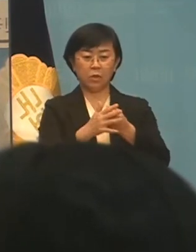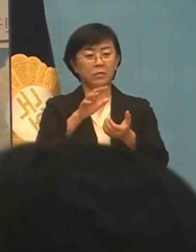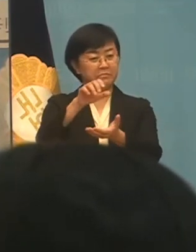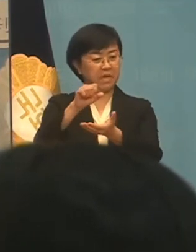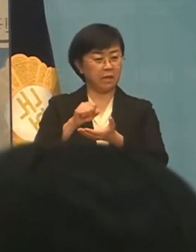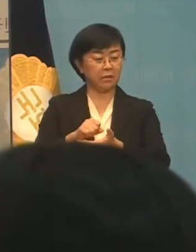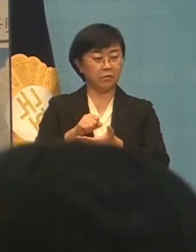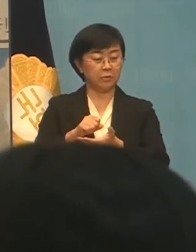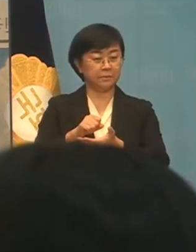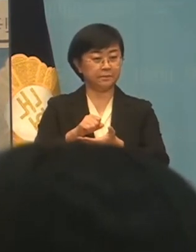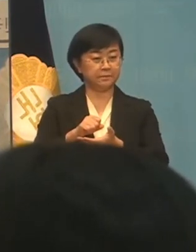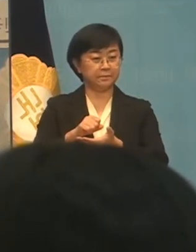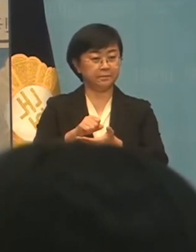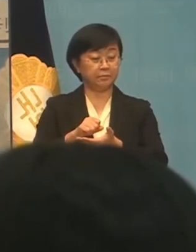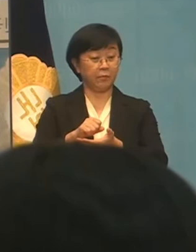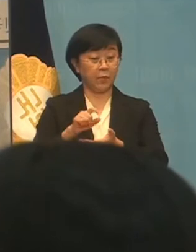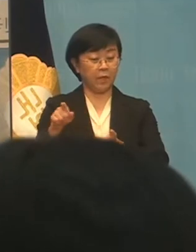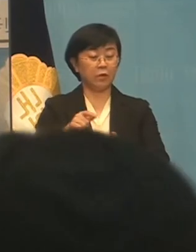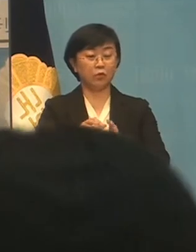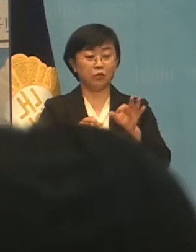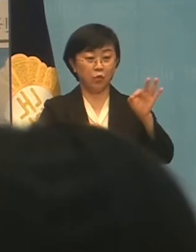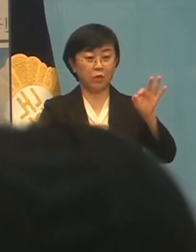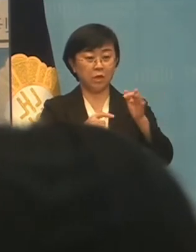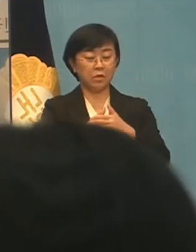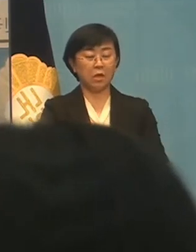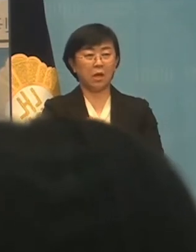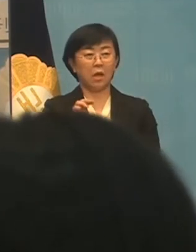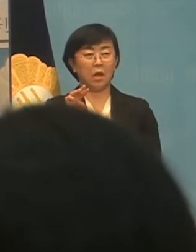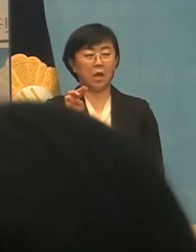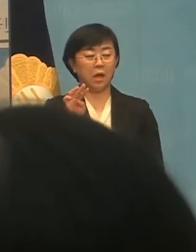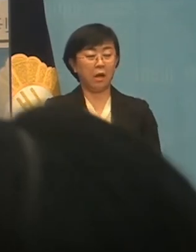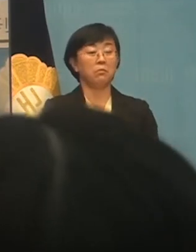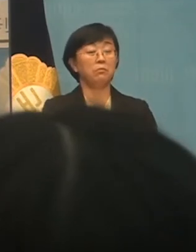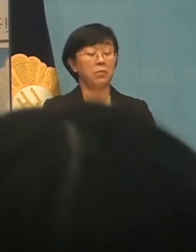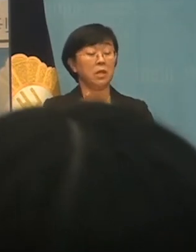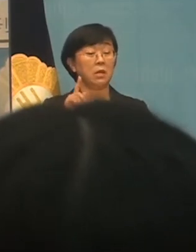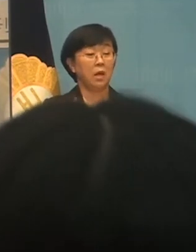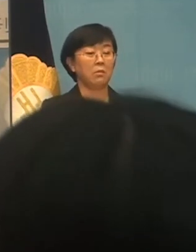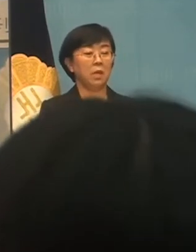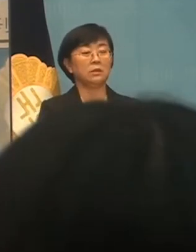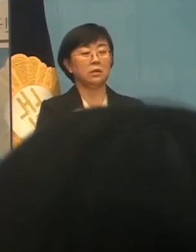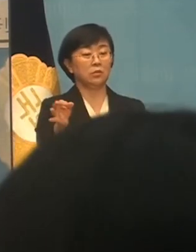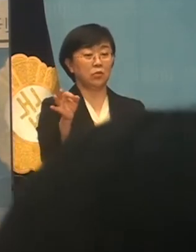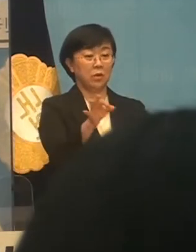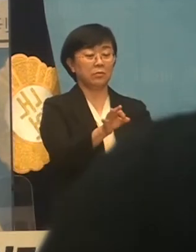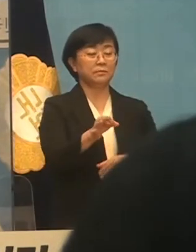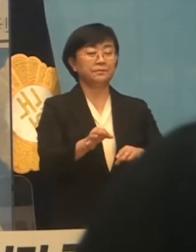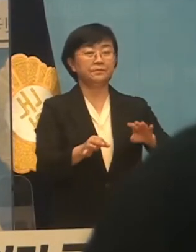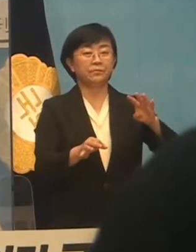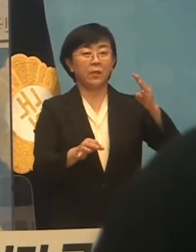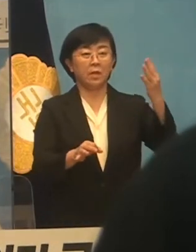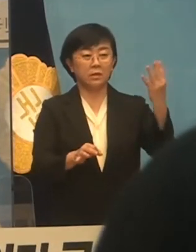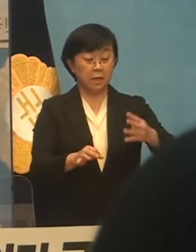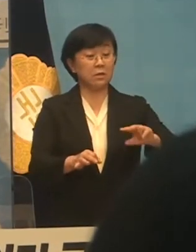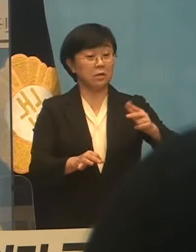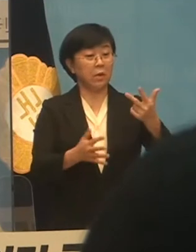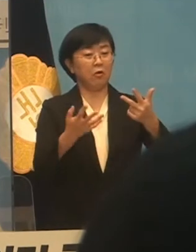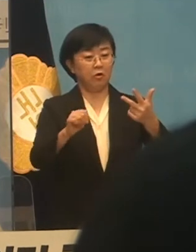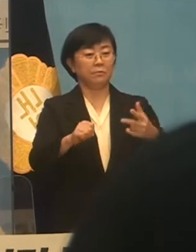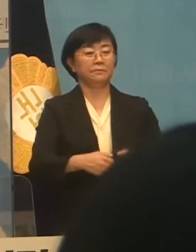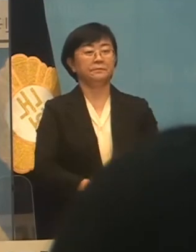인수했습니다. 인수대금 가운데 MBK 파트너스가 직접 투자한 돈은 4,700억 원에